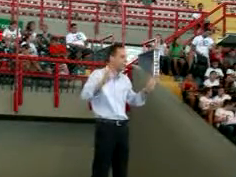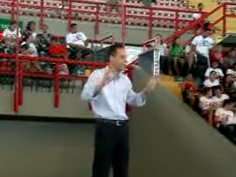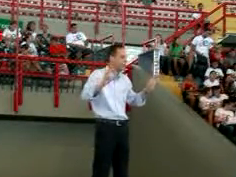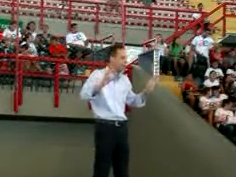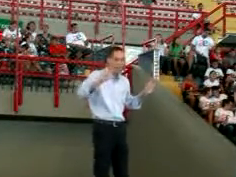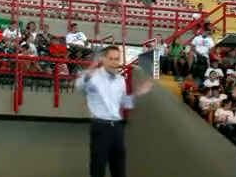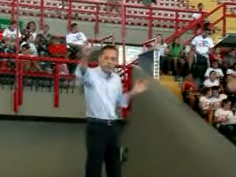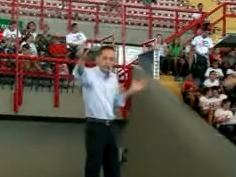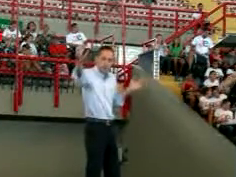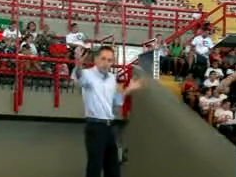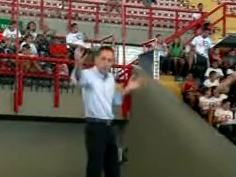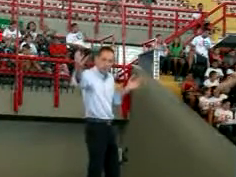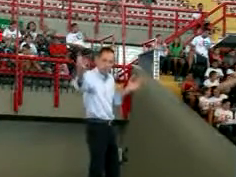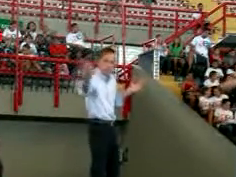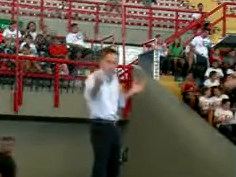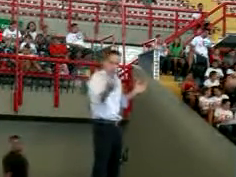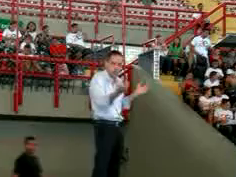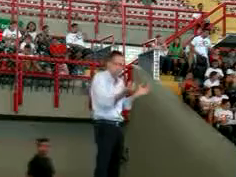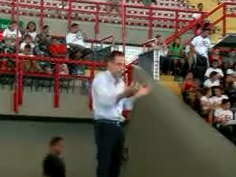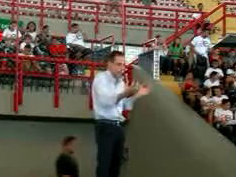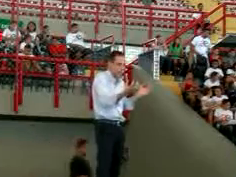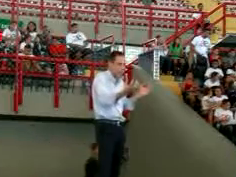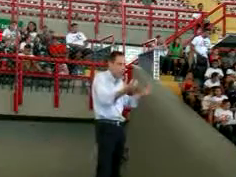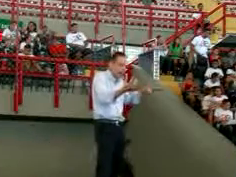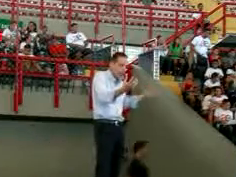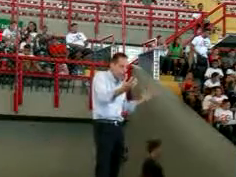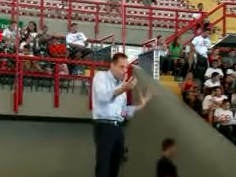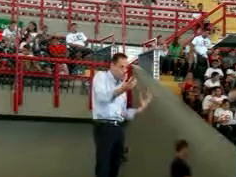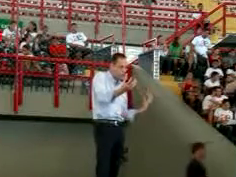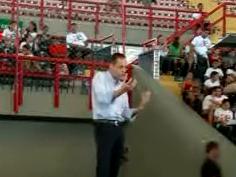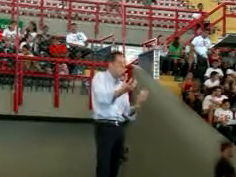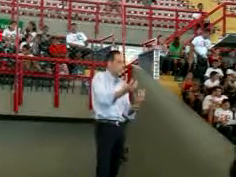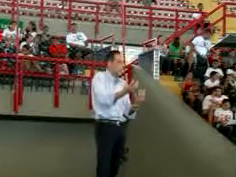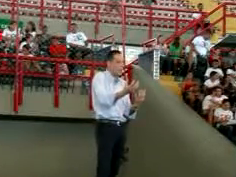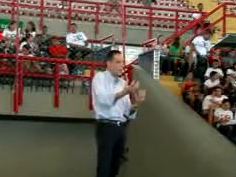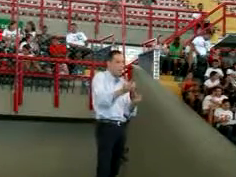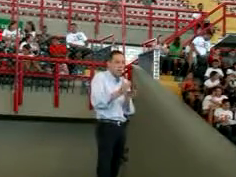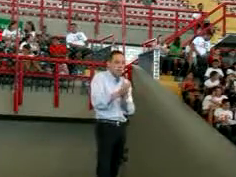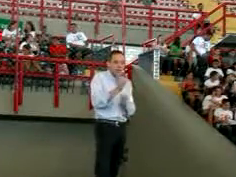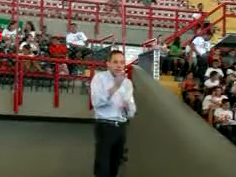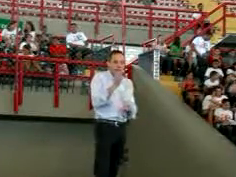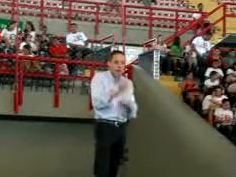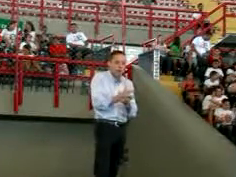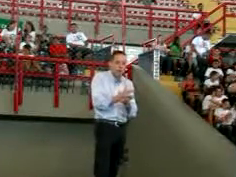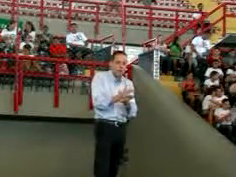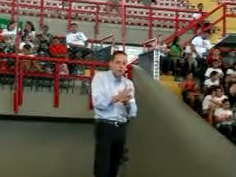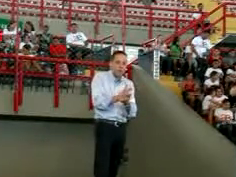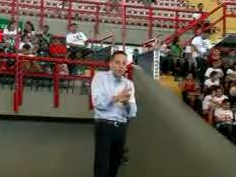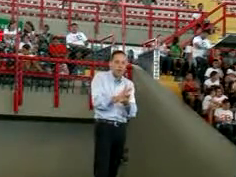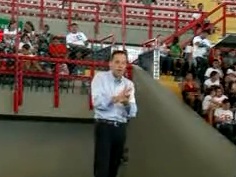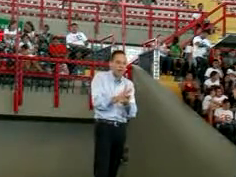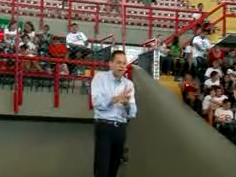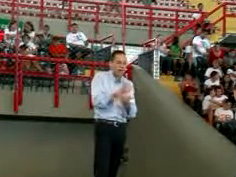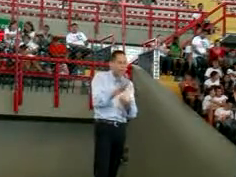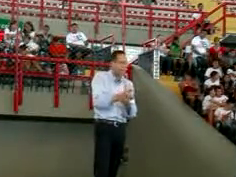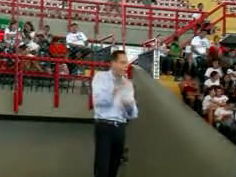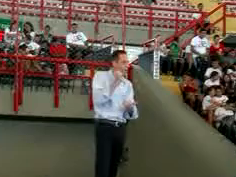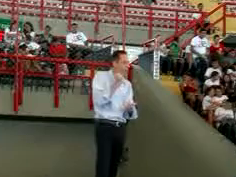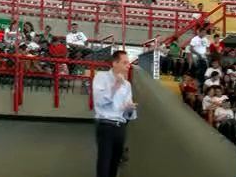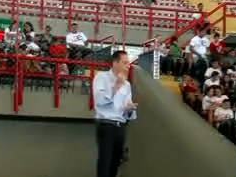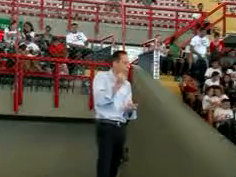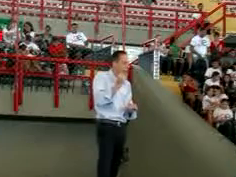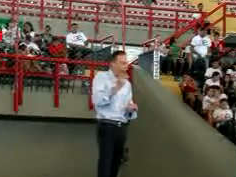até foram enviadas, né? As tropas foram enviadas para o sul do Brasil, a Argentina enviou suas tropas também, mas a guerra não aconteceu porque a